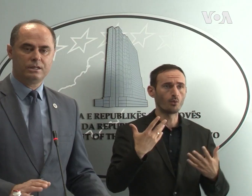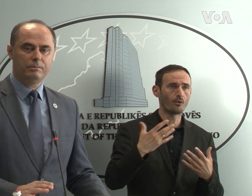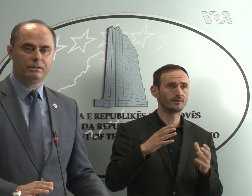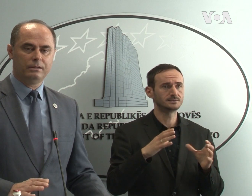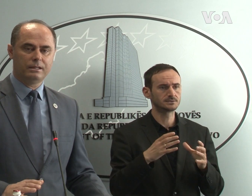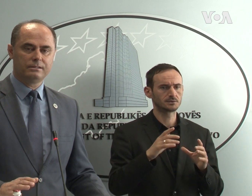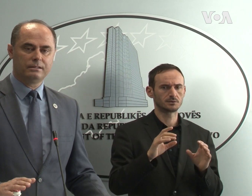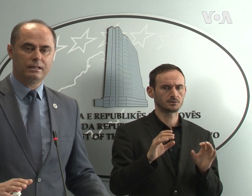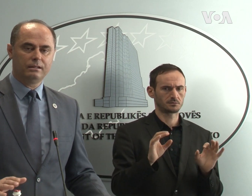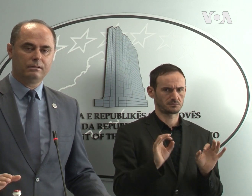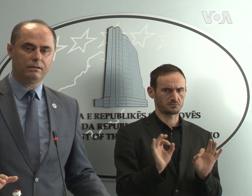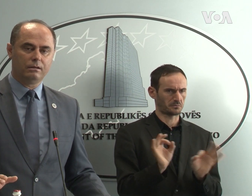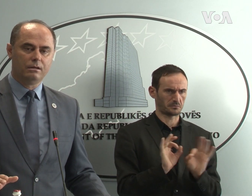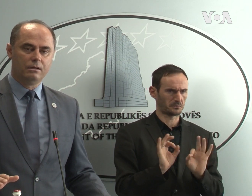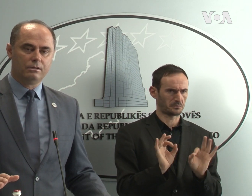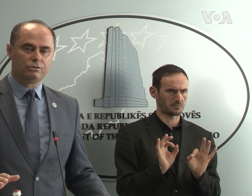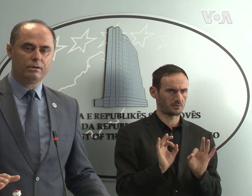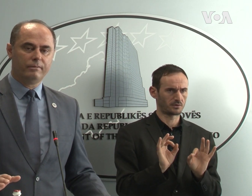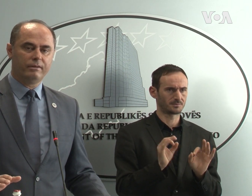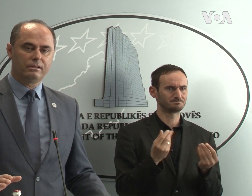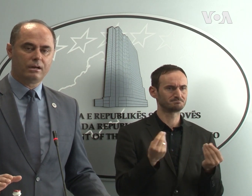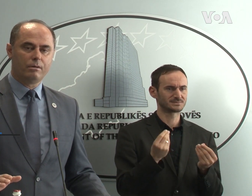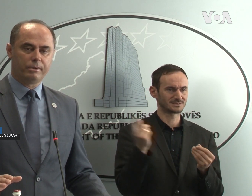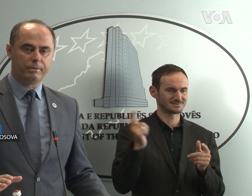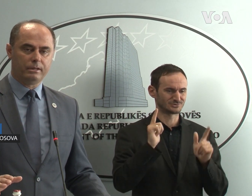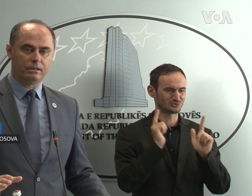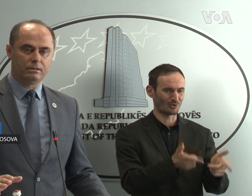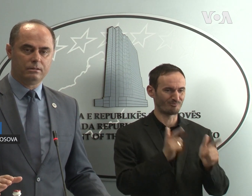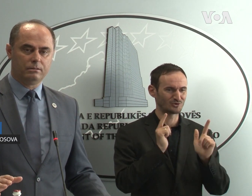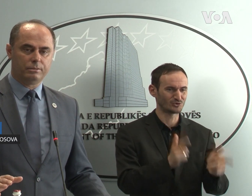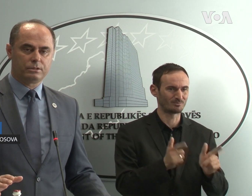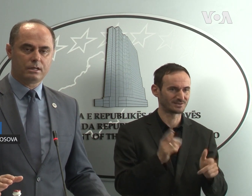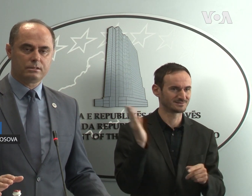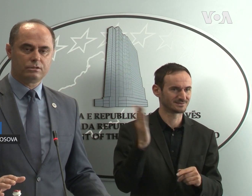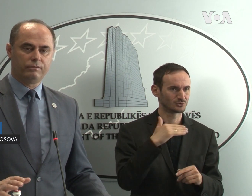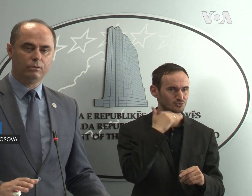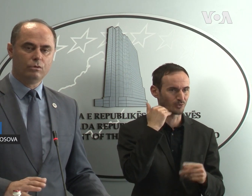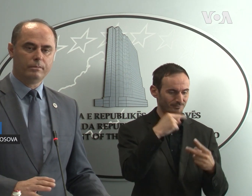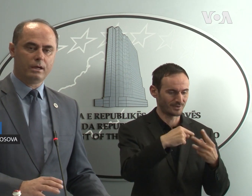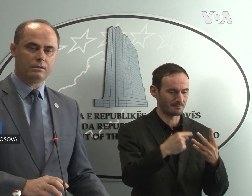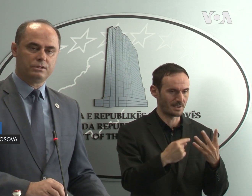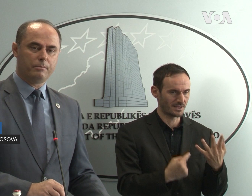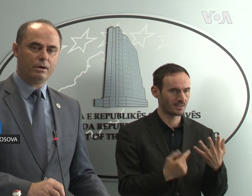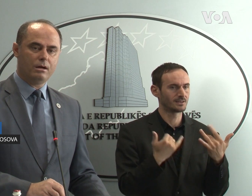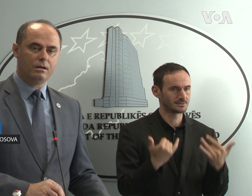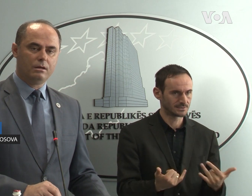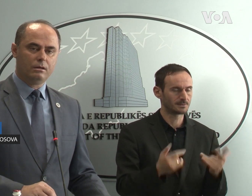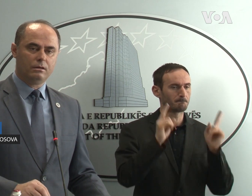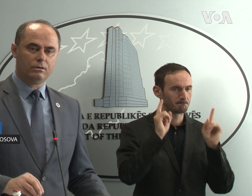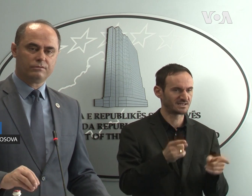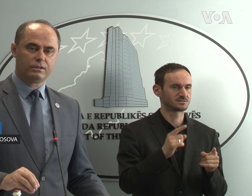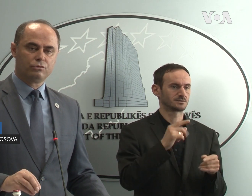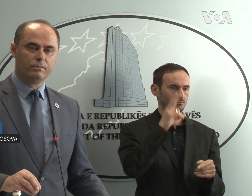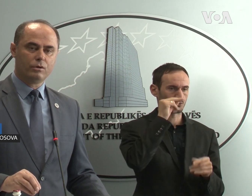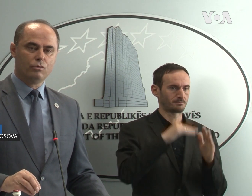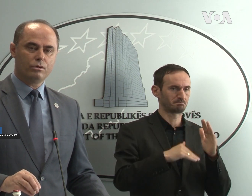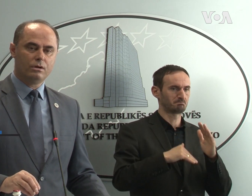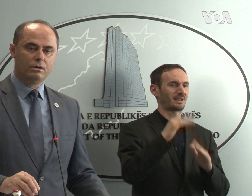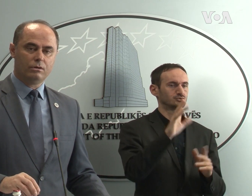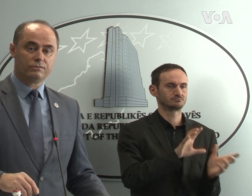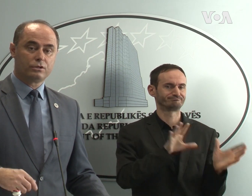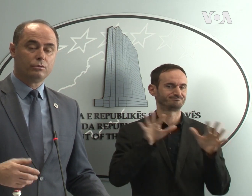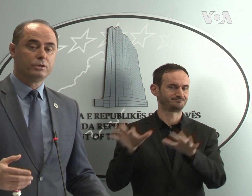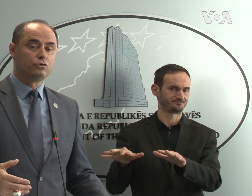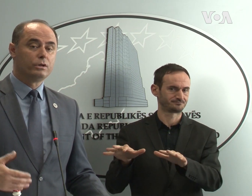i shtimit intenzitetit. Sama činjenica intenziteta napada govori o panici jer se počelo sa ježivima, nastavilo se